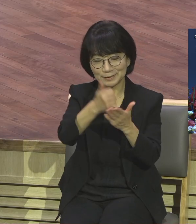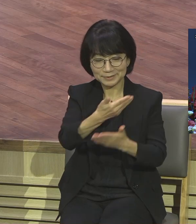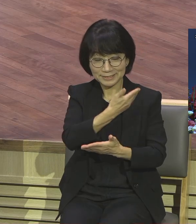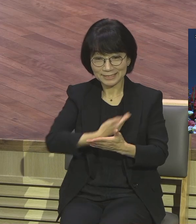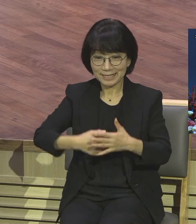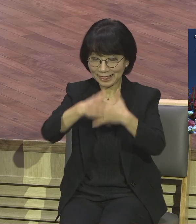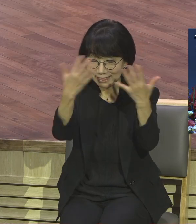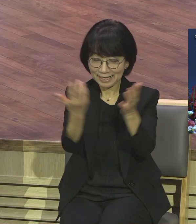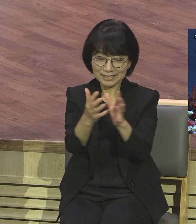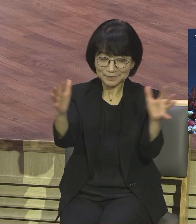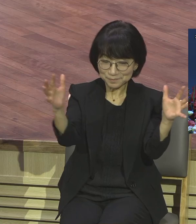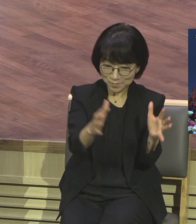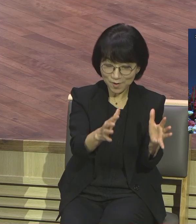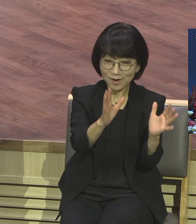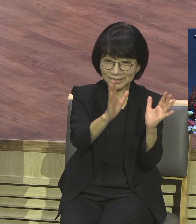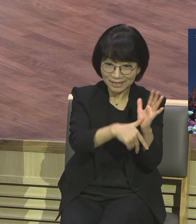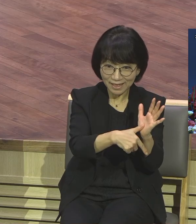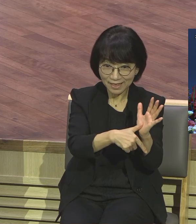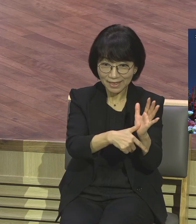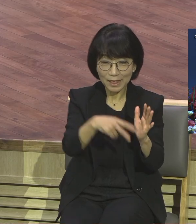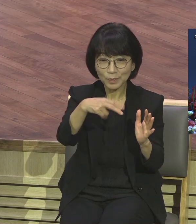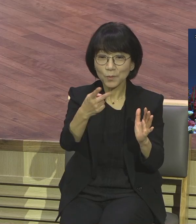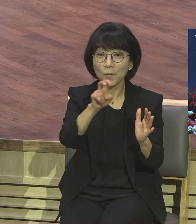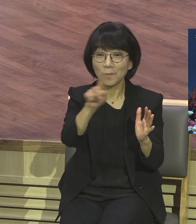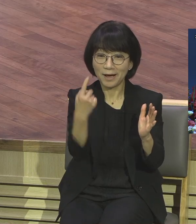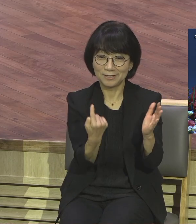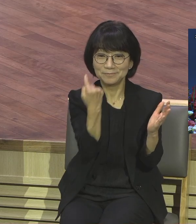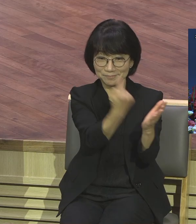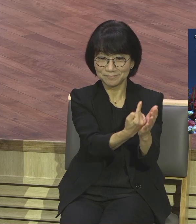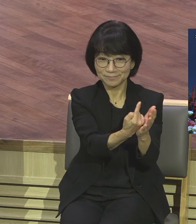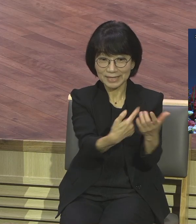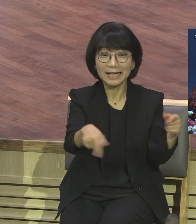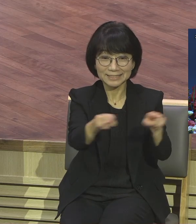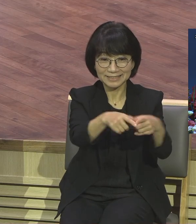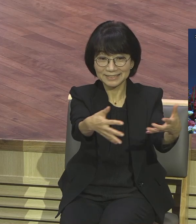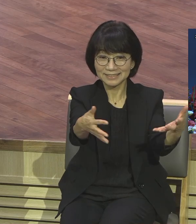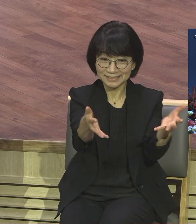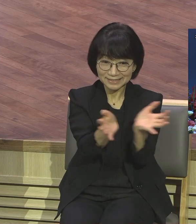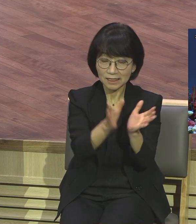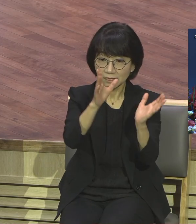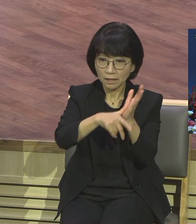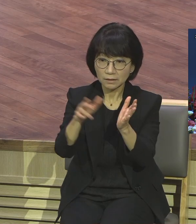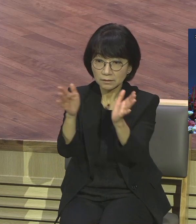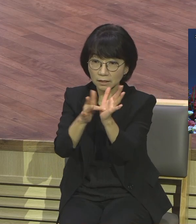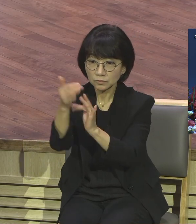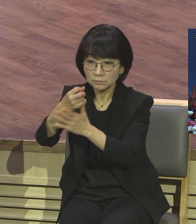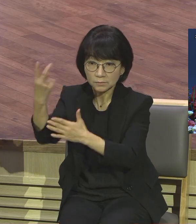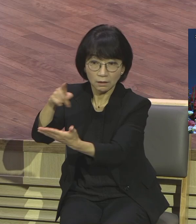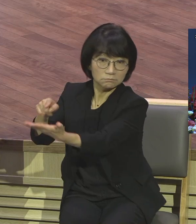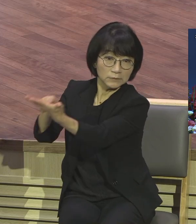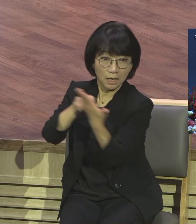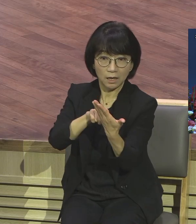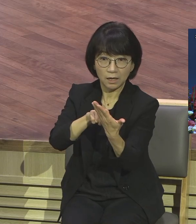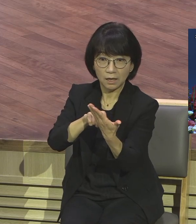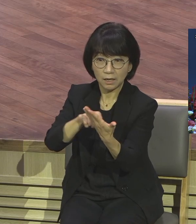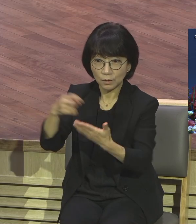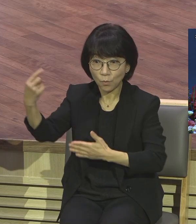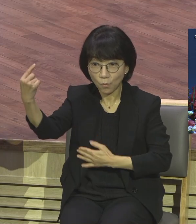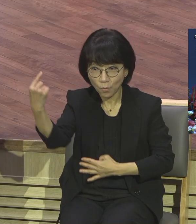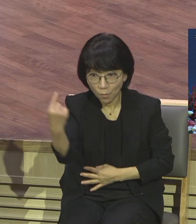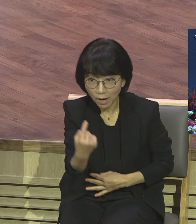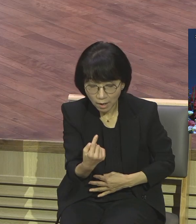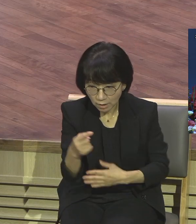다시 모였을 그때에 도마도 함께 있었습니다. 이때 예수님이 부활하신 예수님이